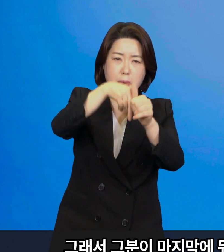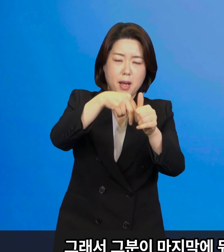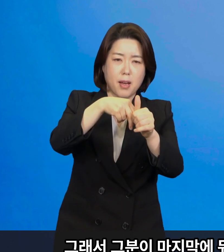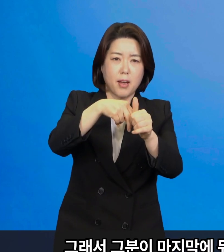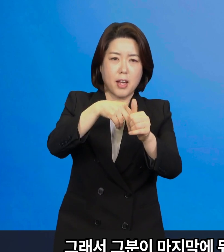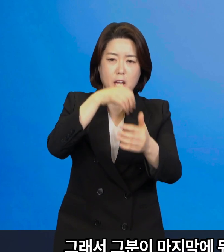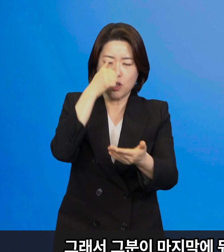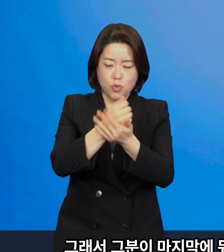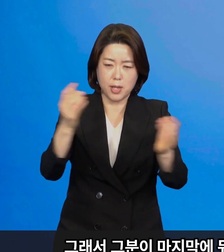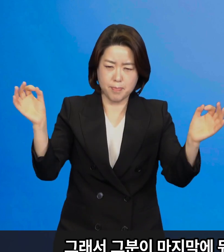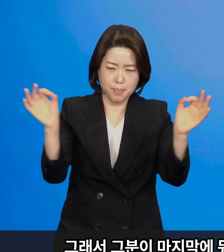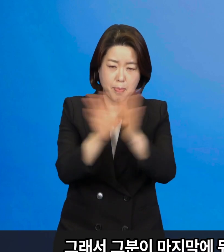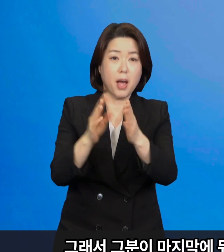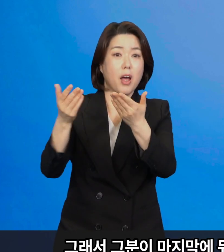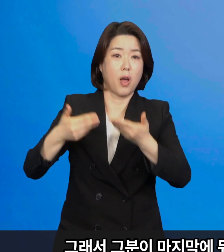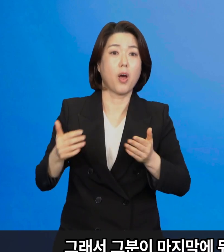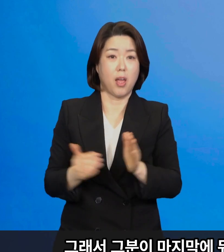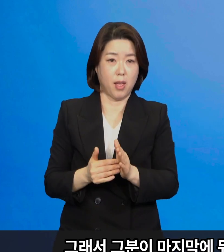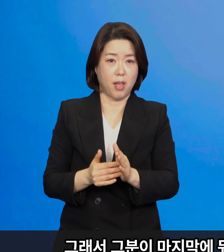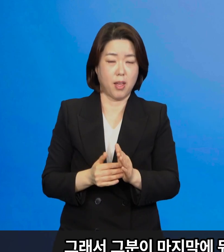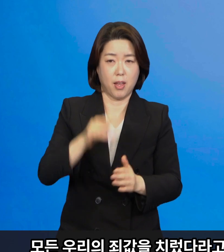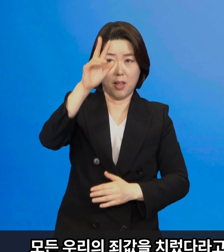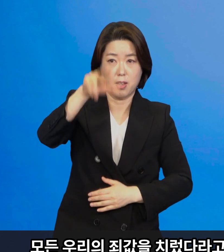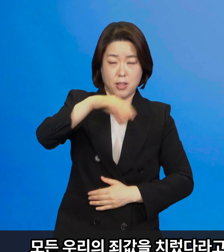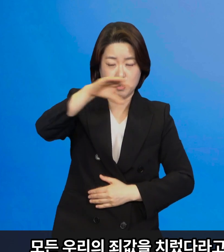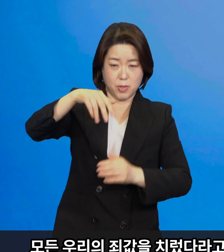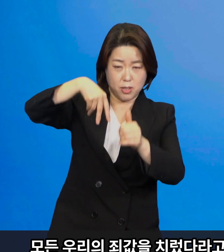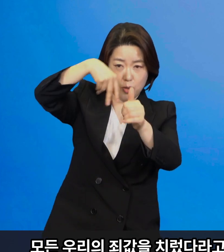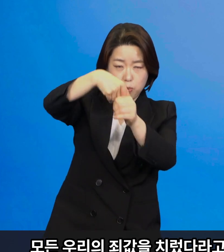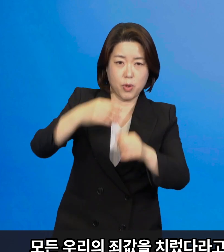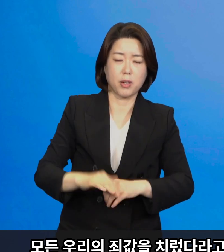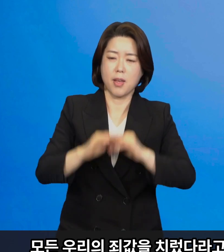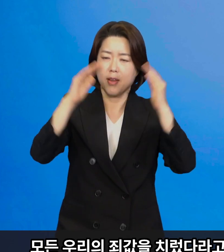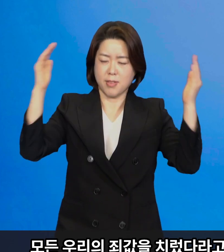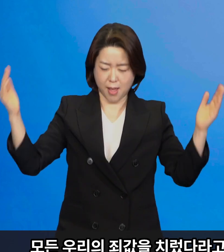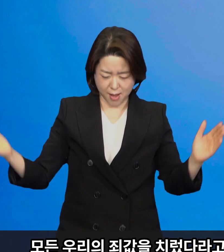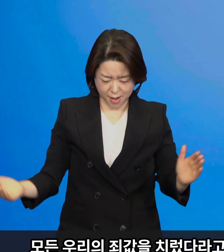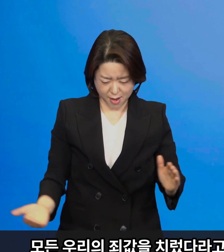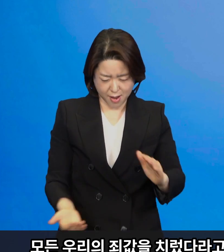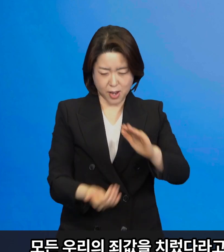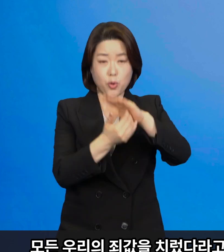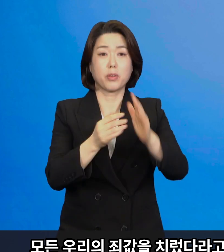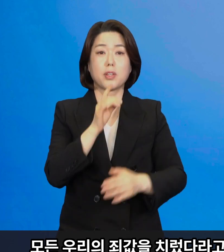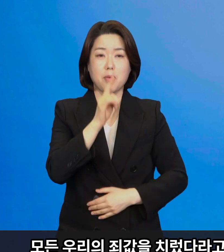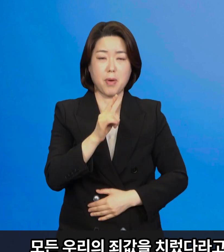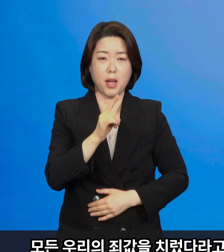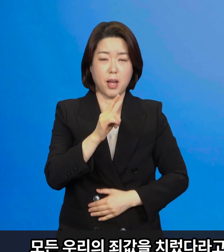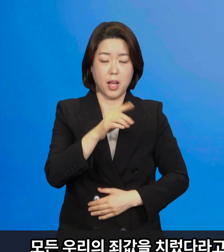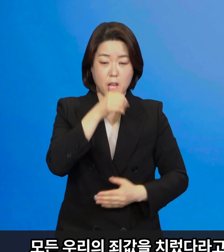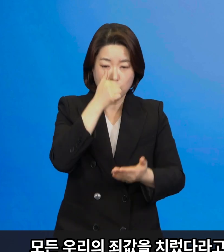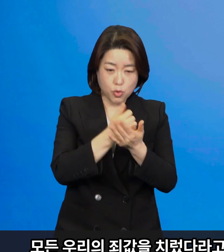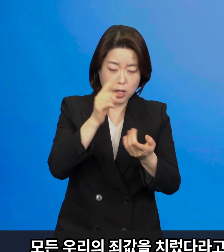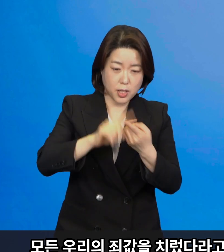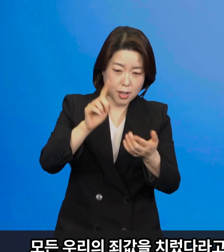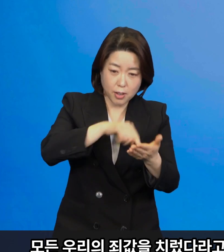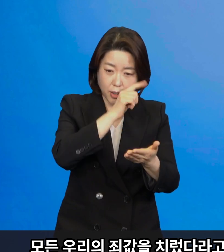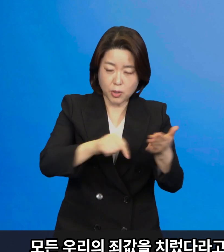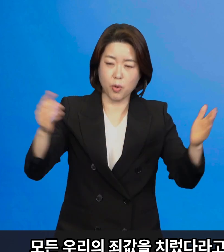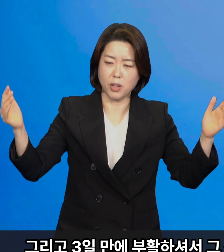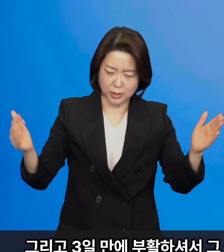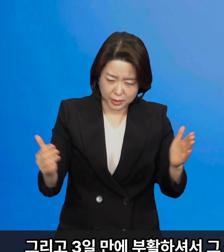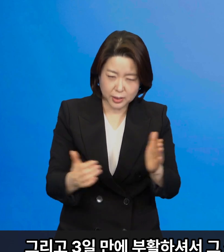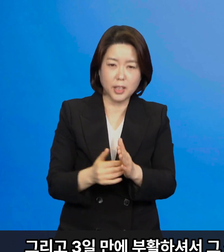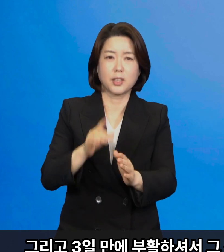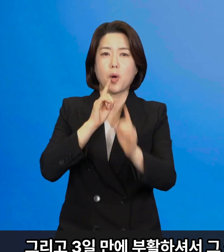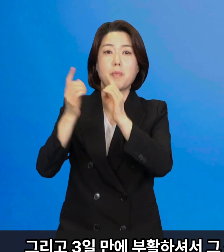그분이 마지막에 뭐라고 하십니까? 다 이루었다. 모든 우리의 죄값을 치렀다라고, 다 이루었다라고 말씀을